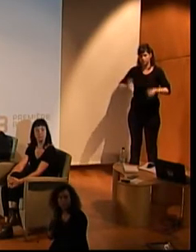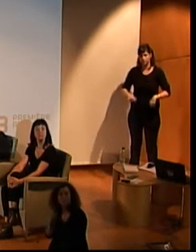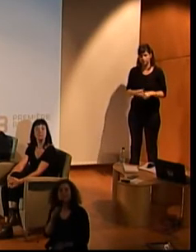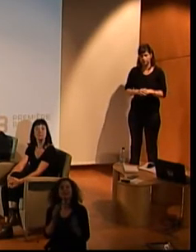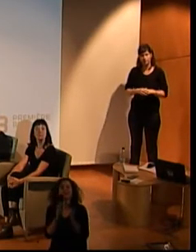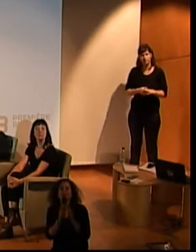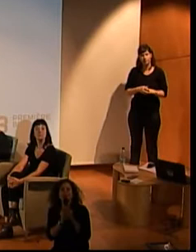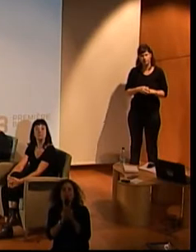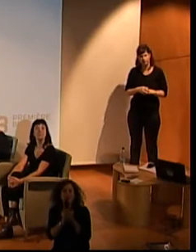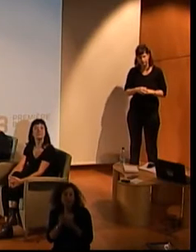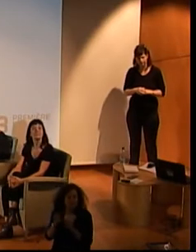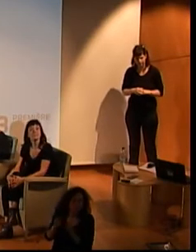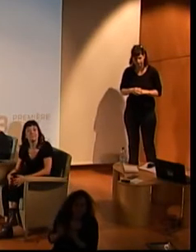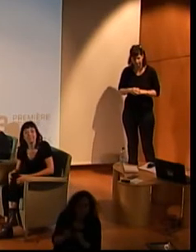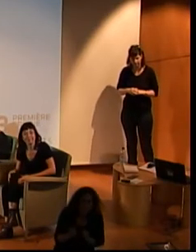voilà.